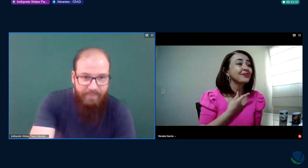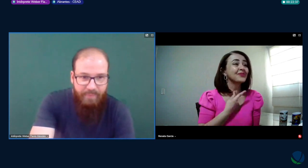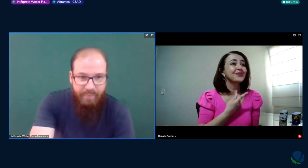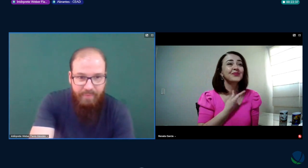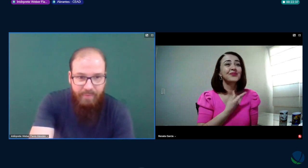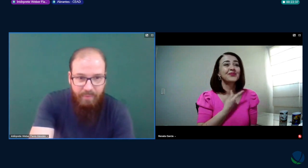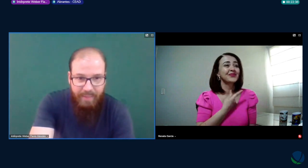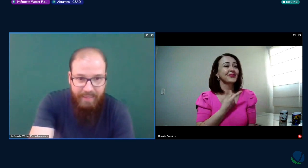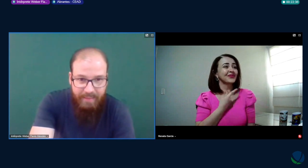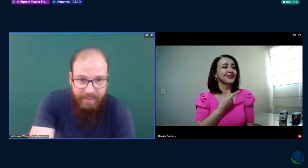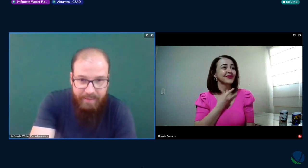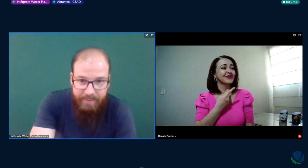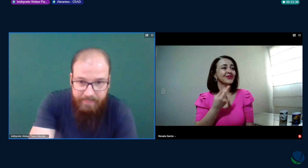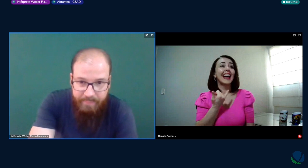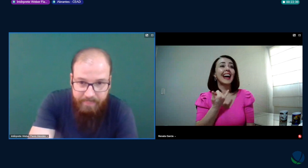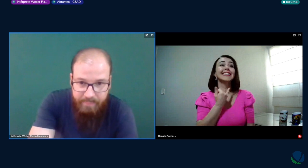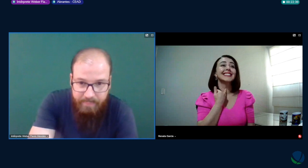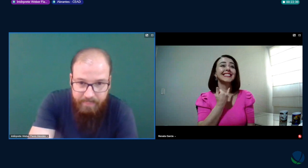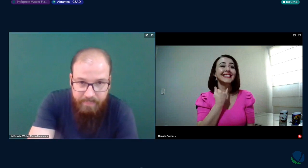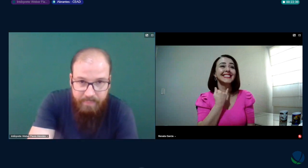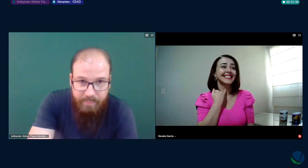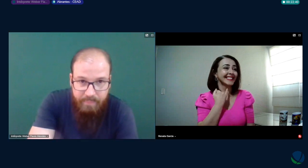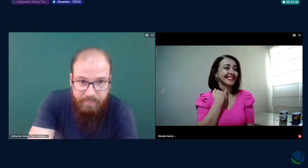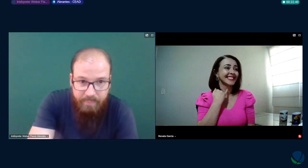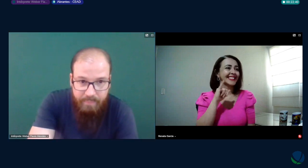Obrigada. Obrigada, Dani.